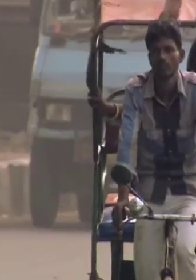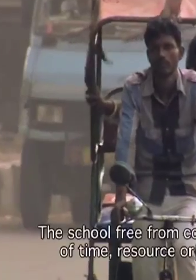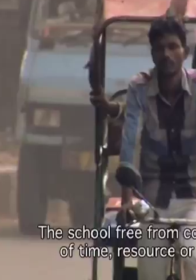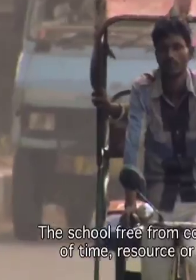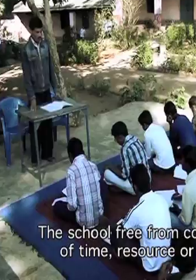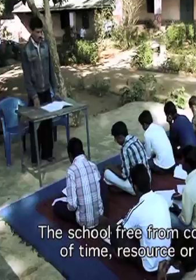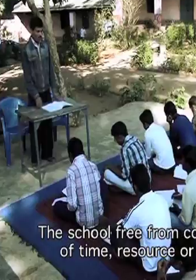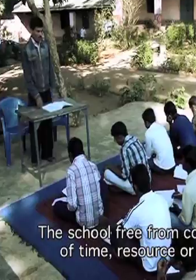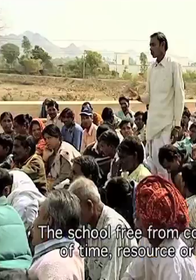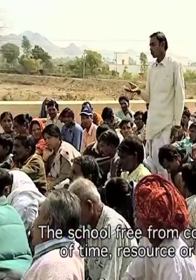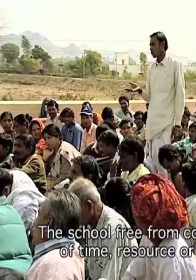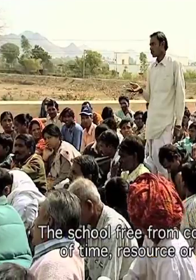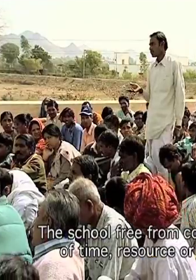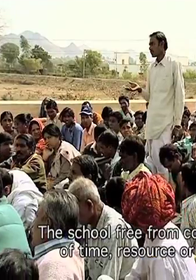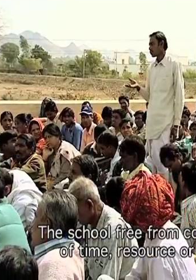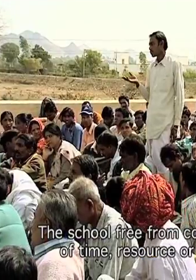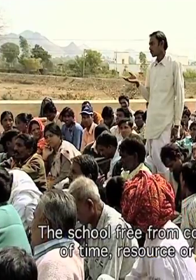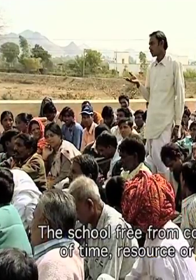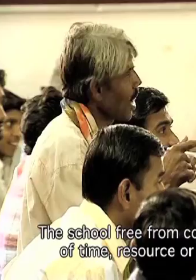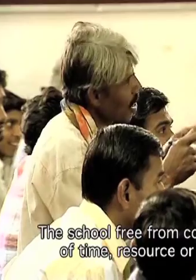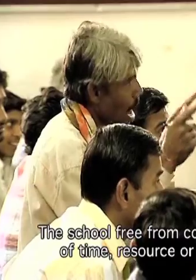धन साधन समय की सीमा से